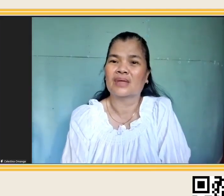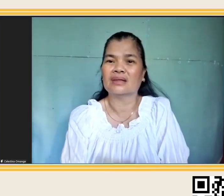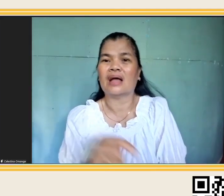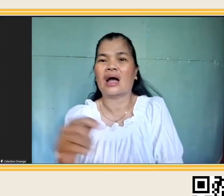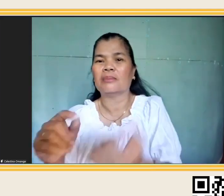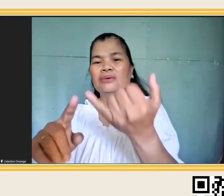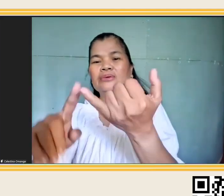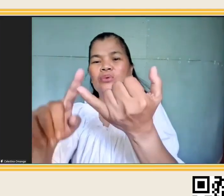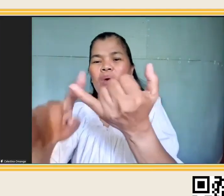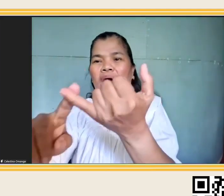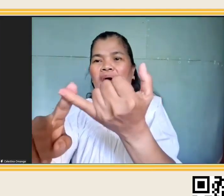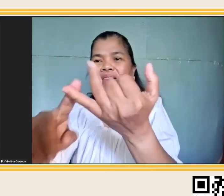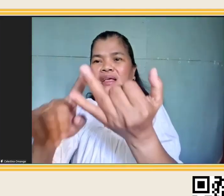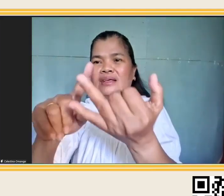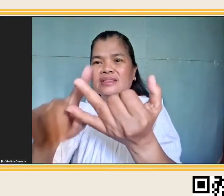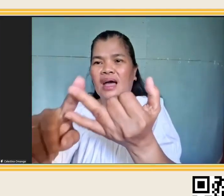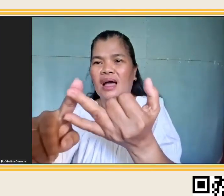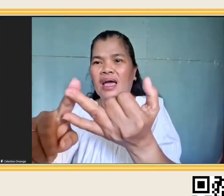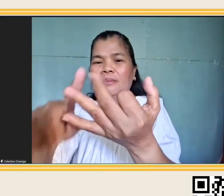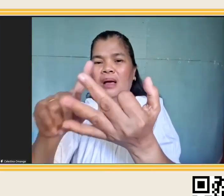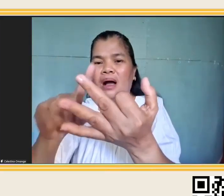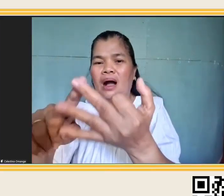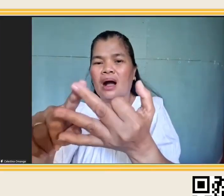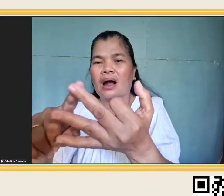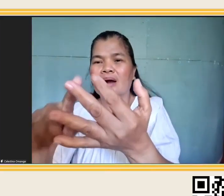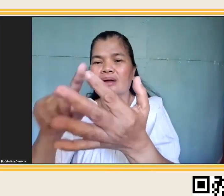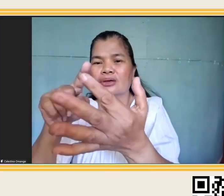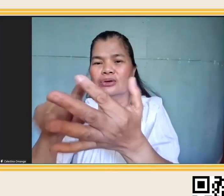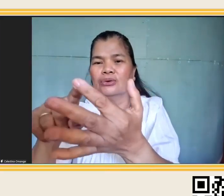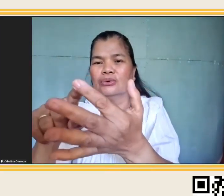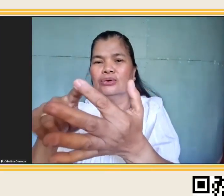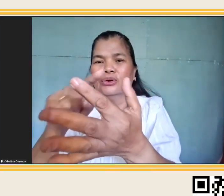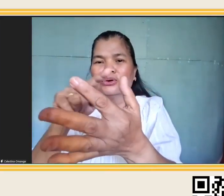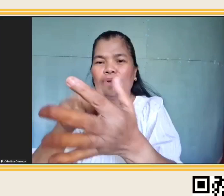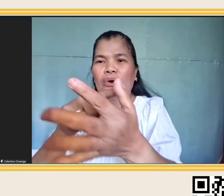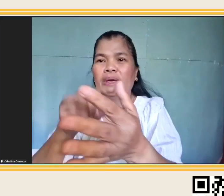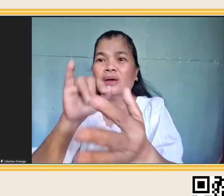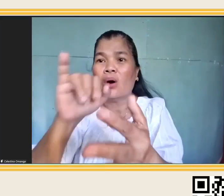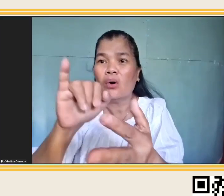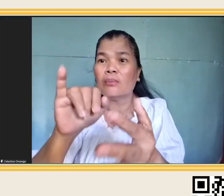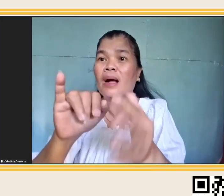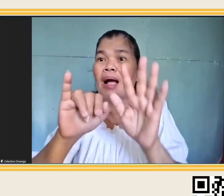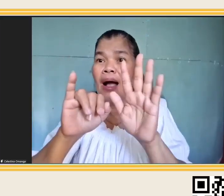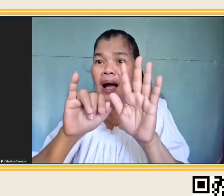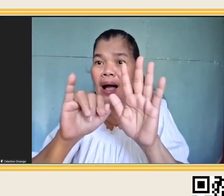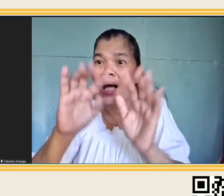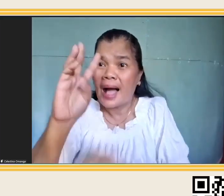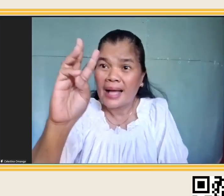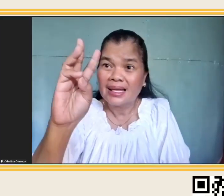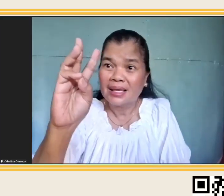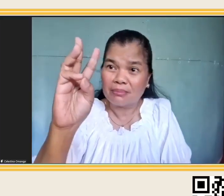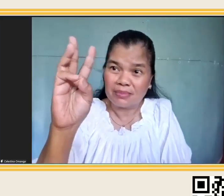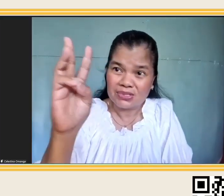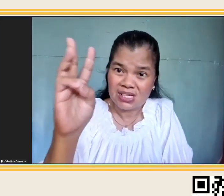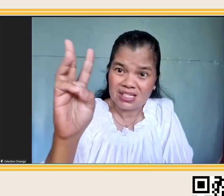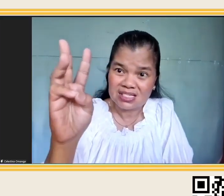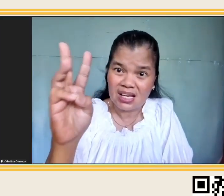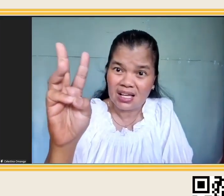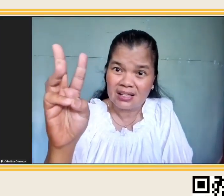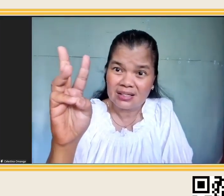home? Ang haba nun. What time are you going home?